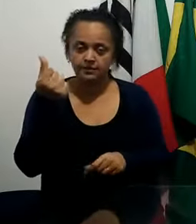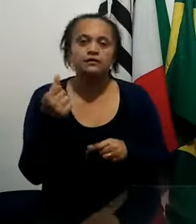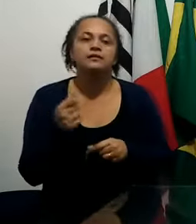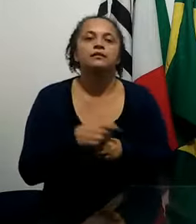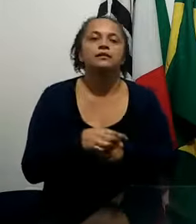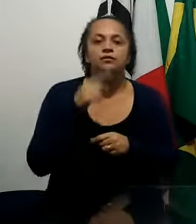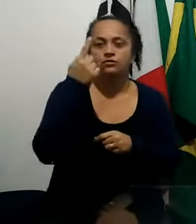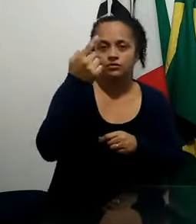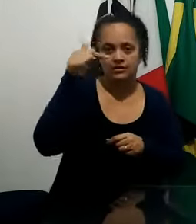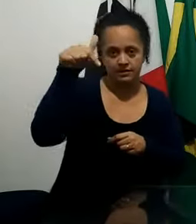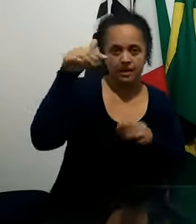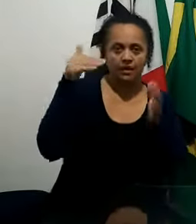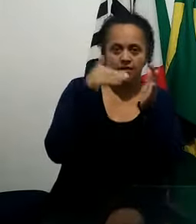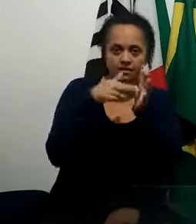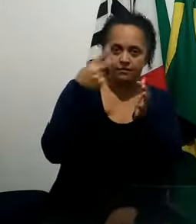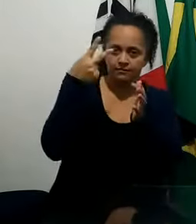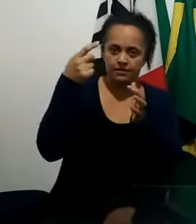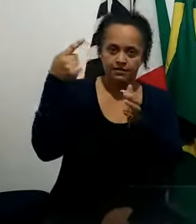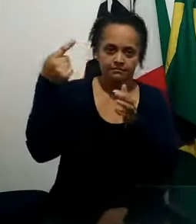taça derramada,